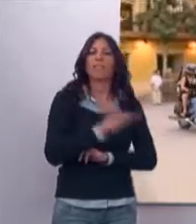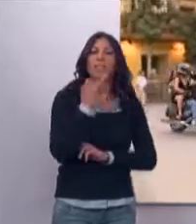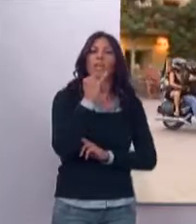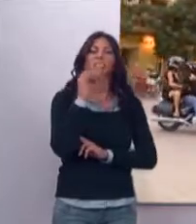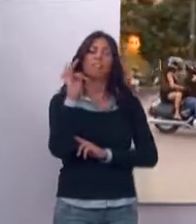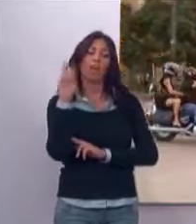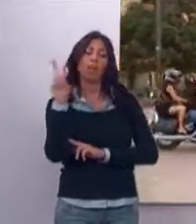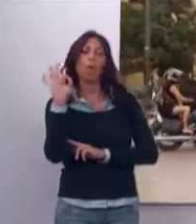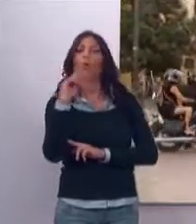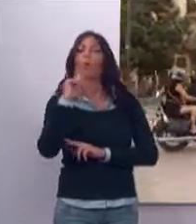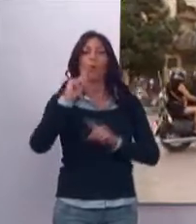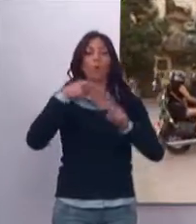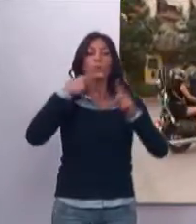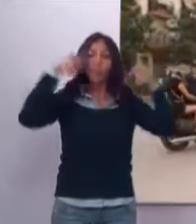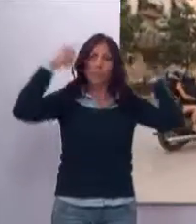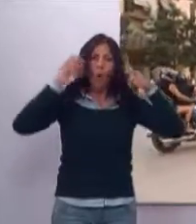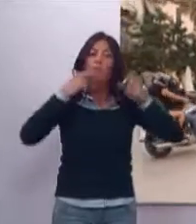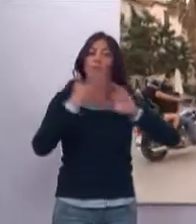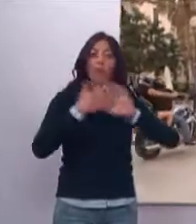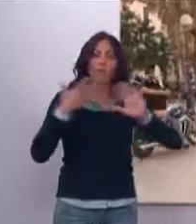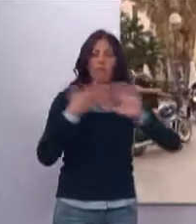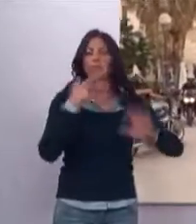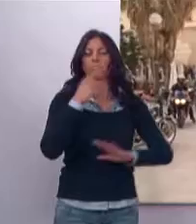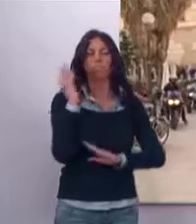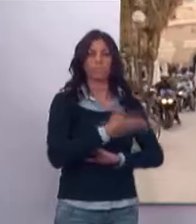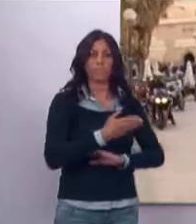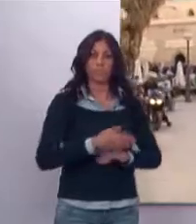no usar casco y exceso de velocidad.